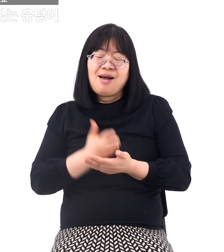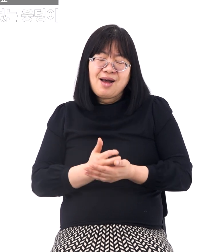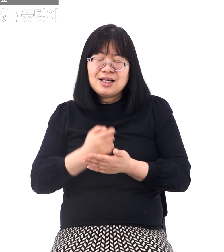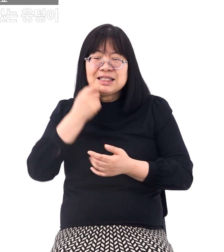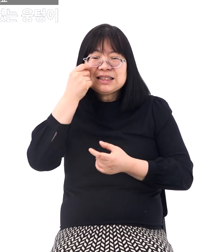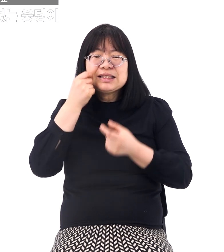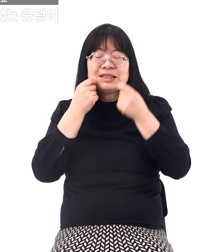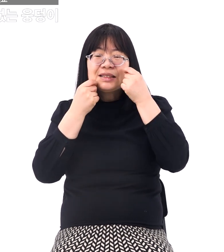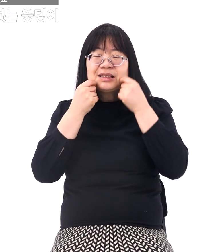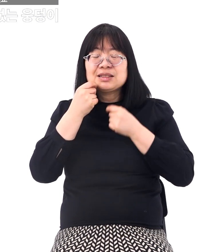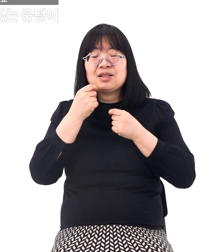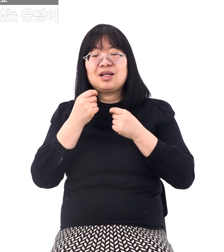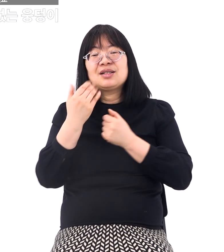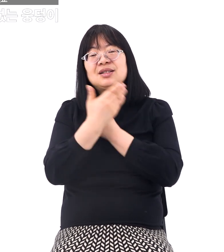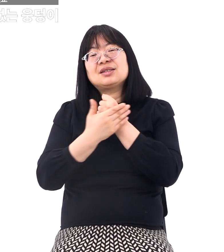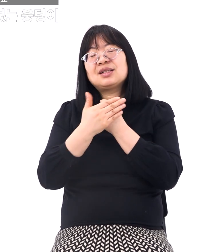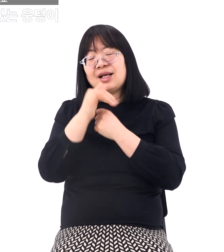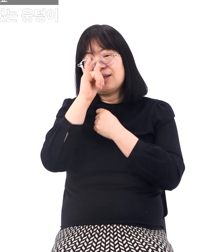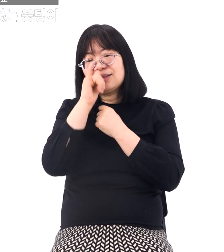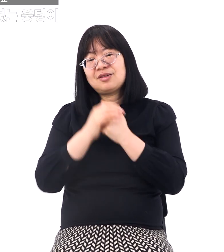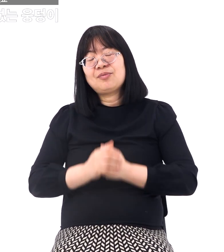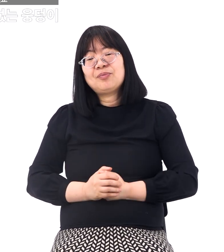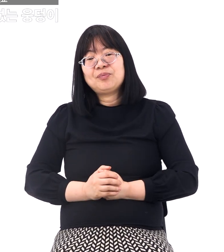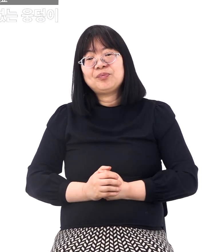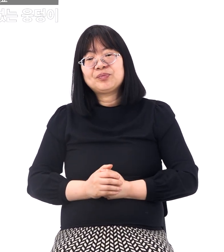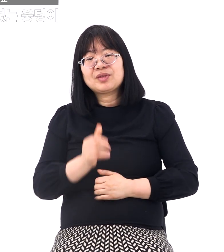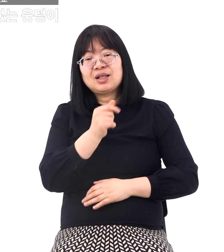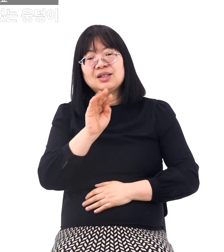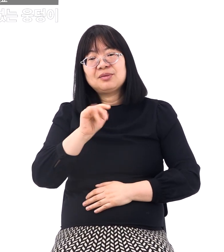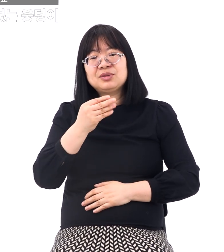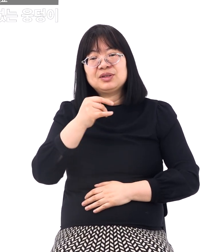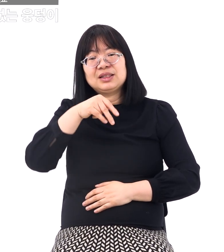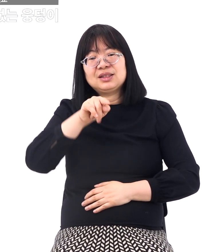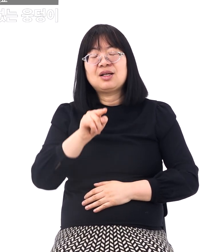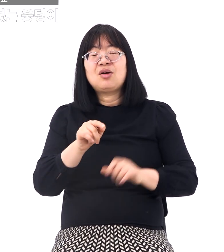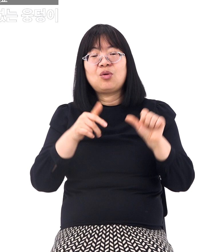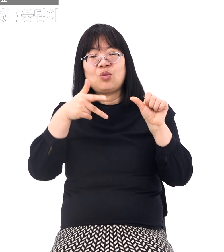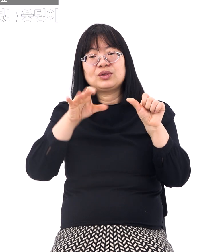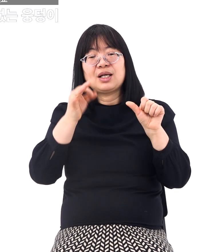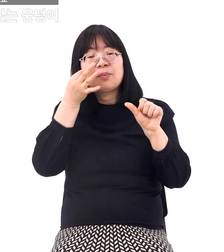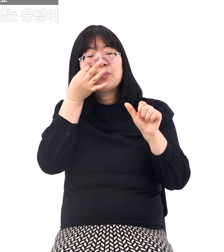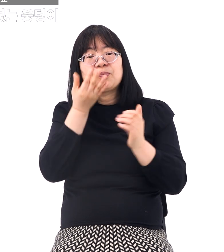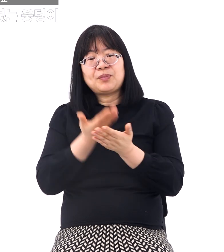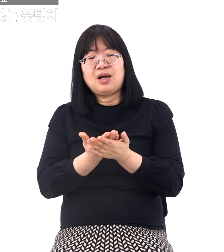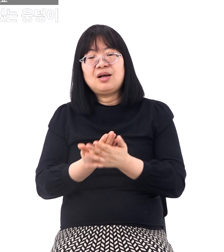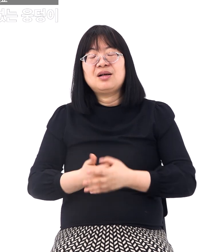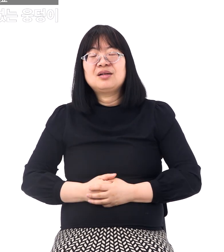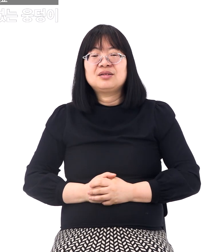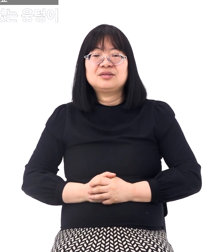나는 감격과 은혜가 있는 겁니다. 우리 히브리서 5장을 띄워주세요.